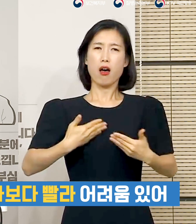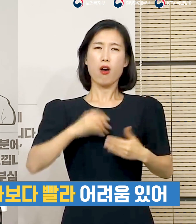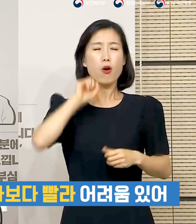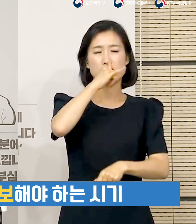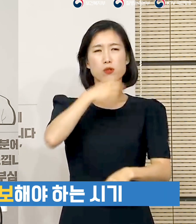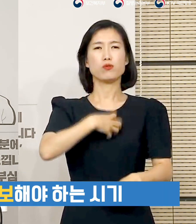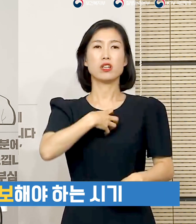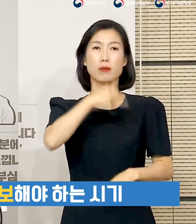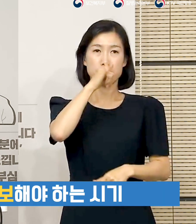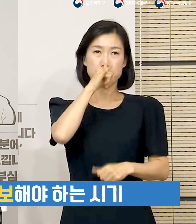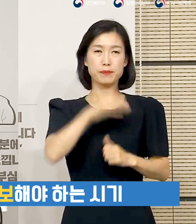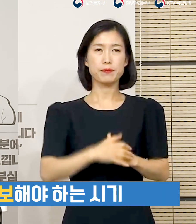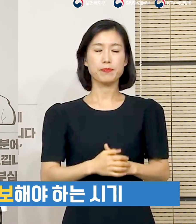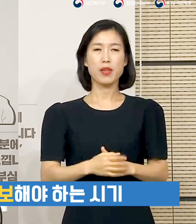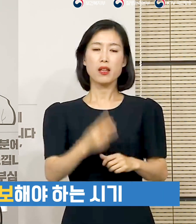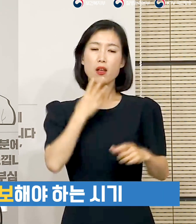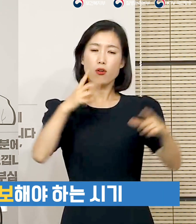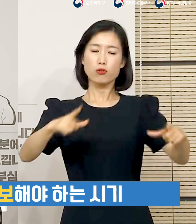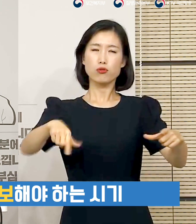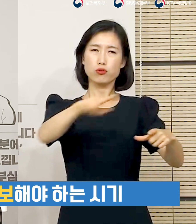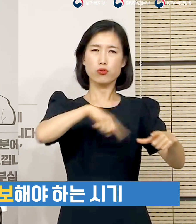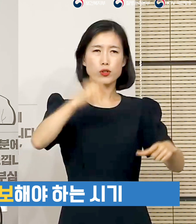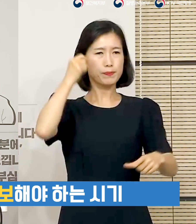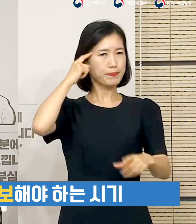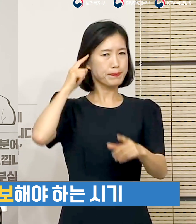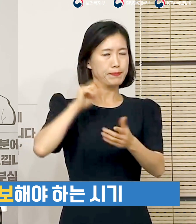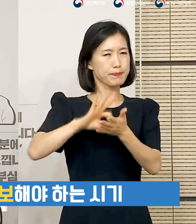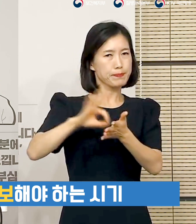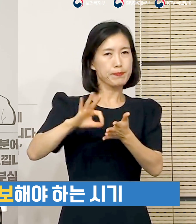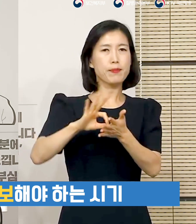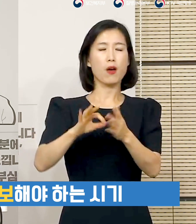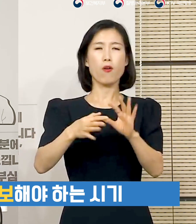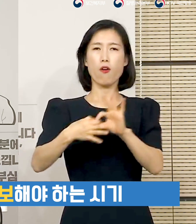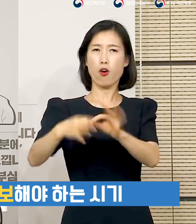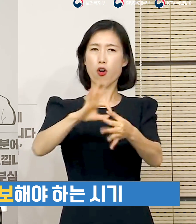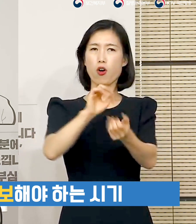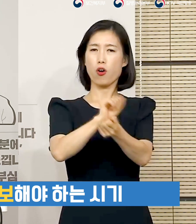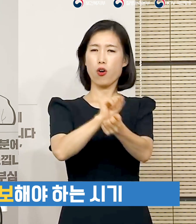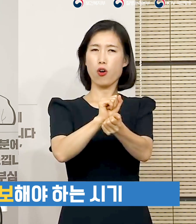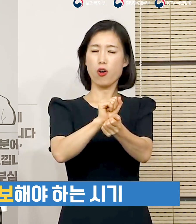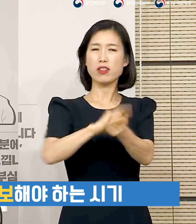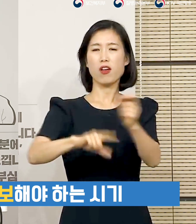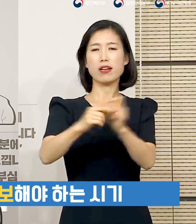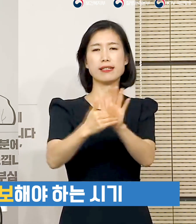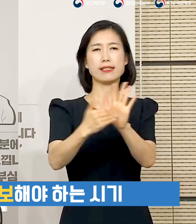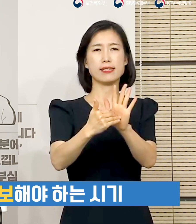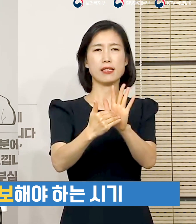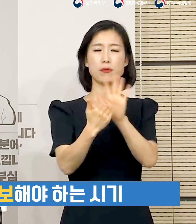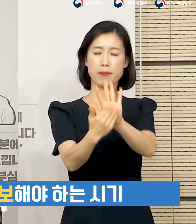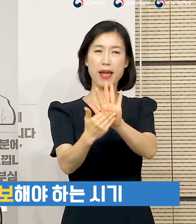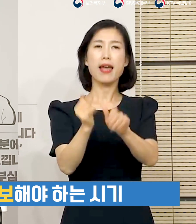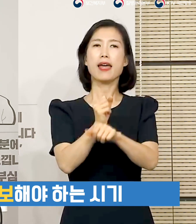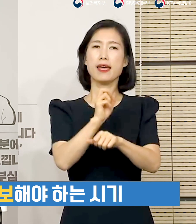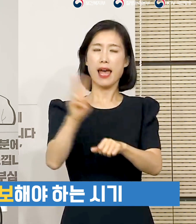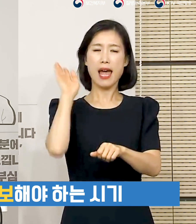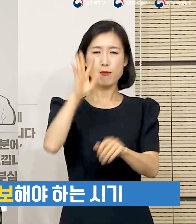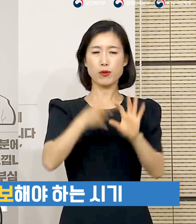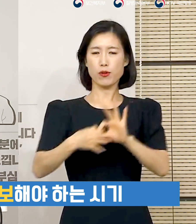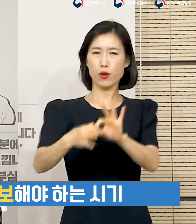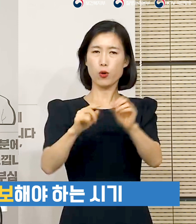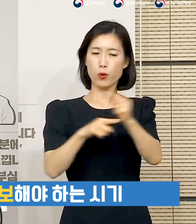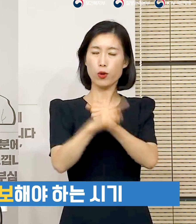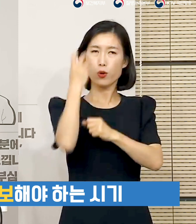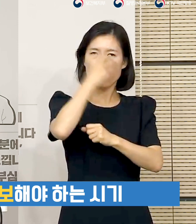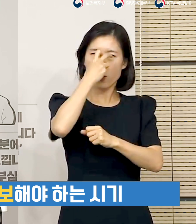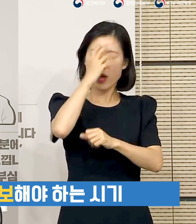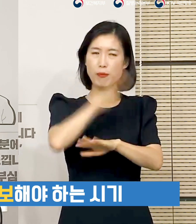겪고 있습니다. 수도권 주민들이 경각심을 가지고 연쇄 감염의 고리를 끊어주셔야 역학조사를 통한 확산